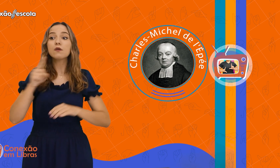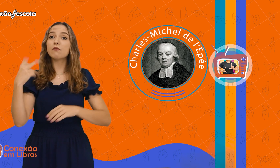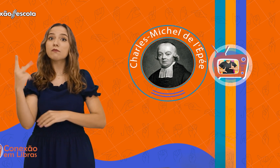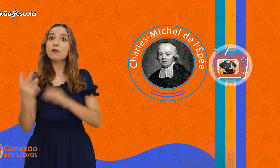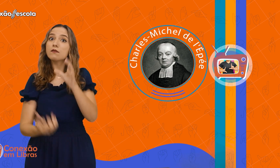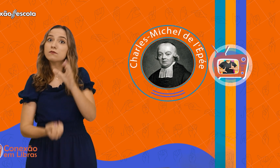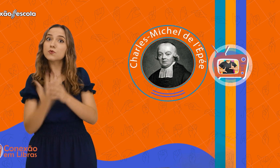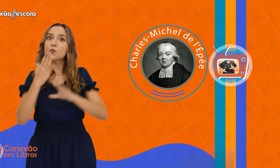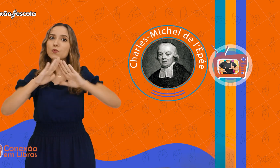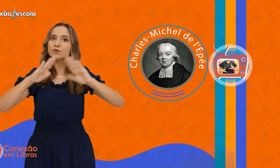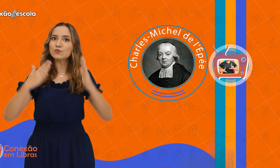criada por ele em